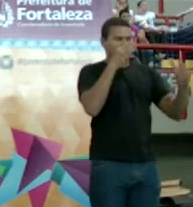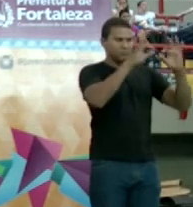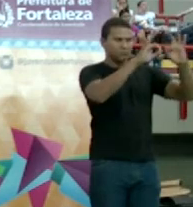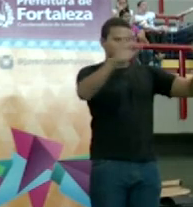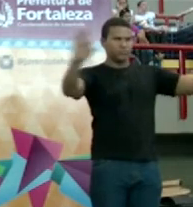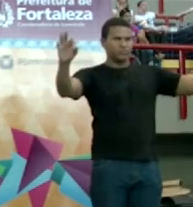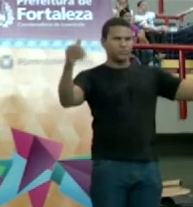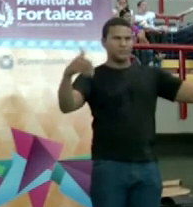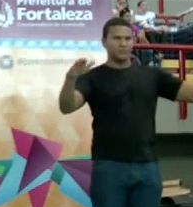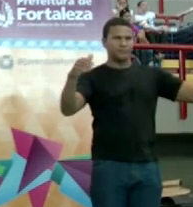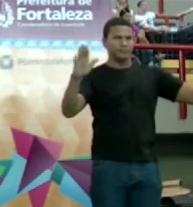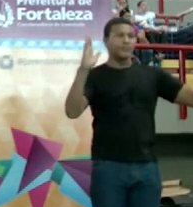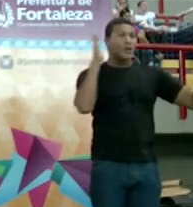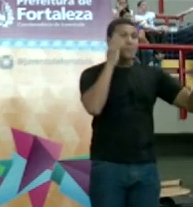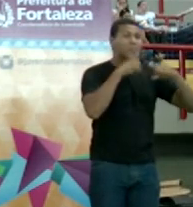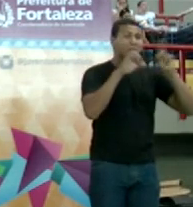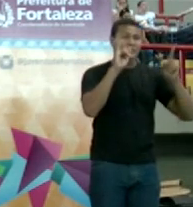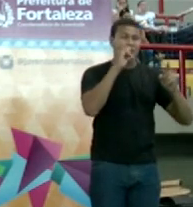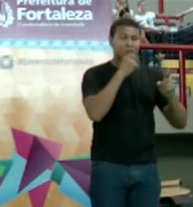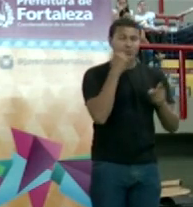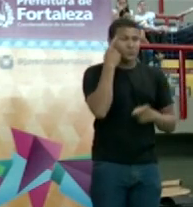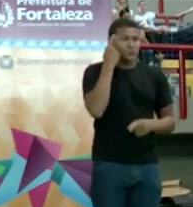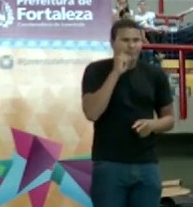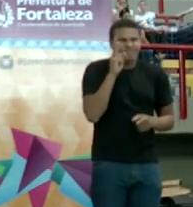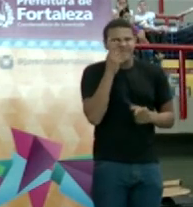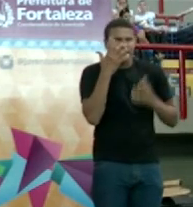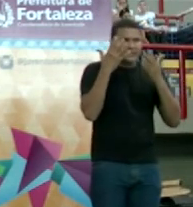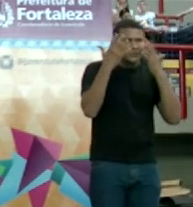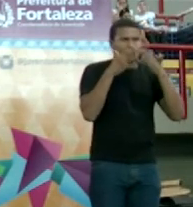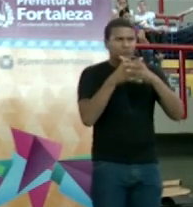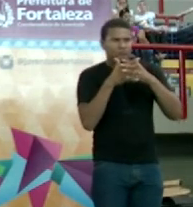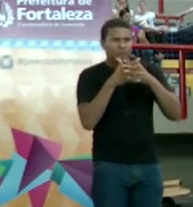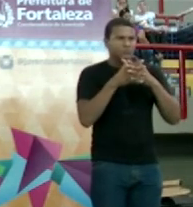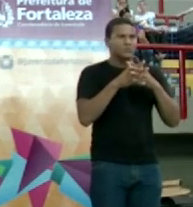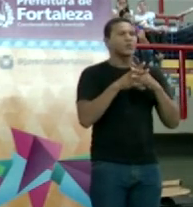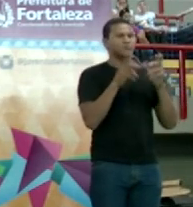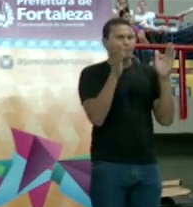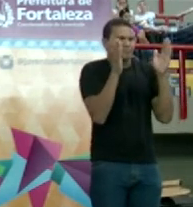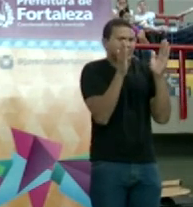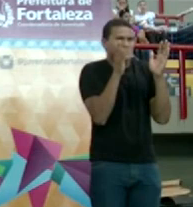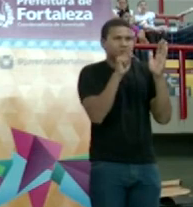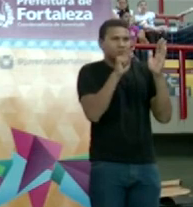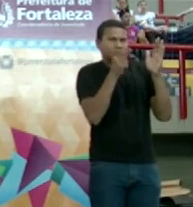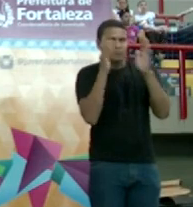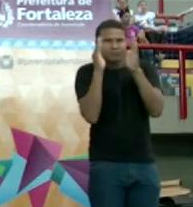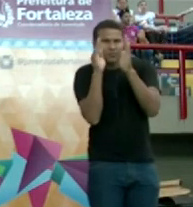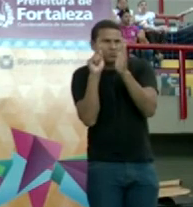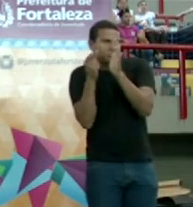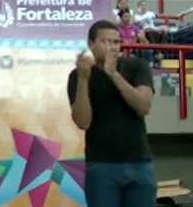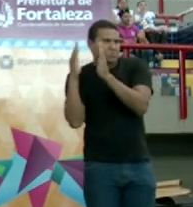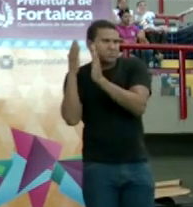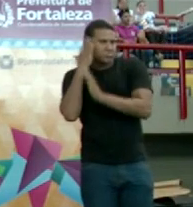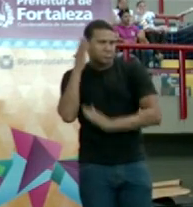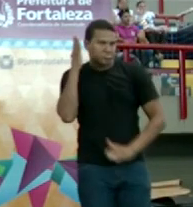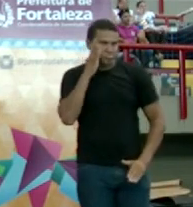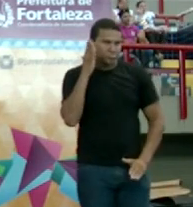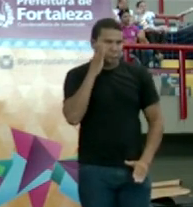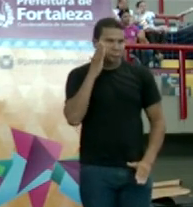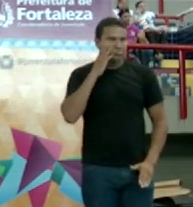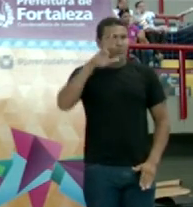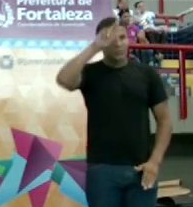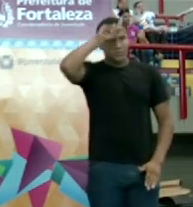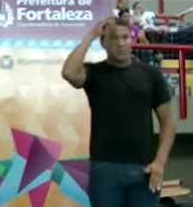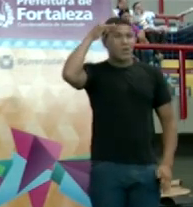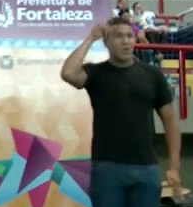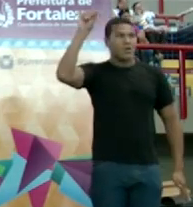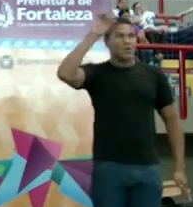pontuação, tá? Outra pergunta. Eu posso pegar algum dado estatístico do texto